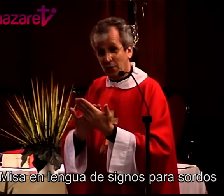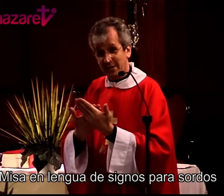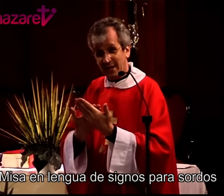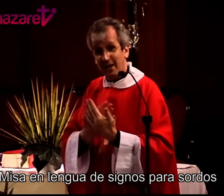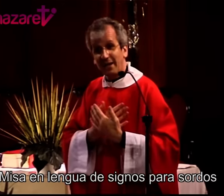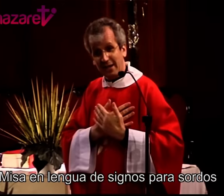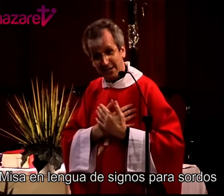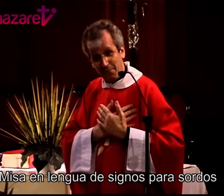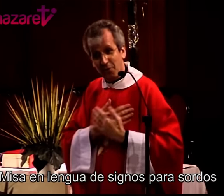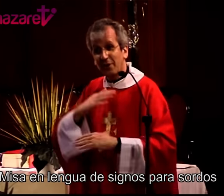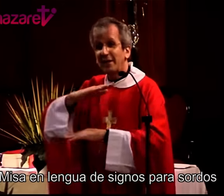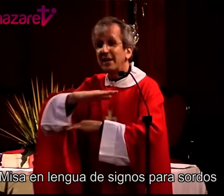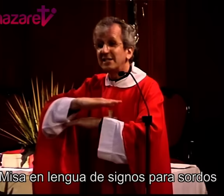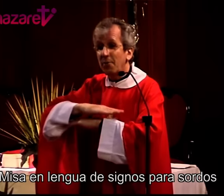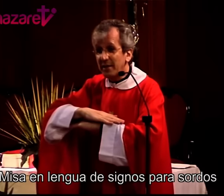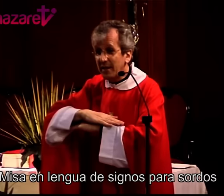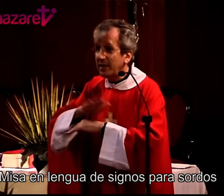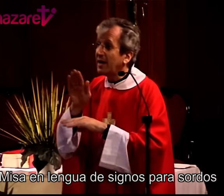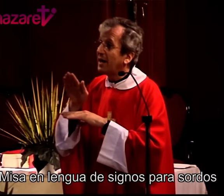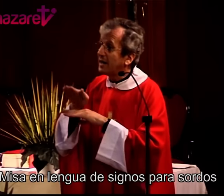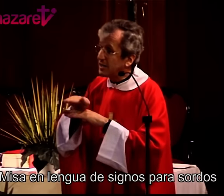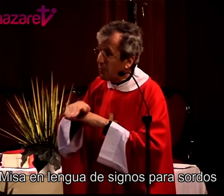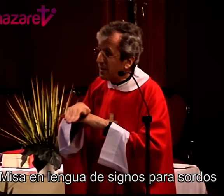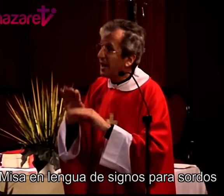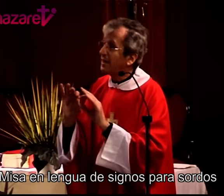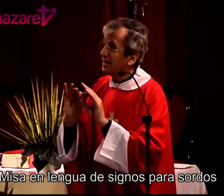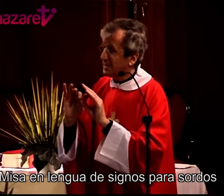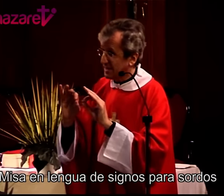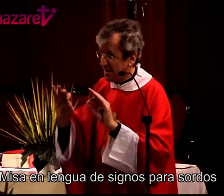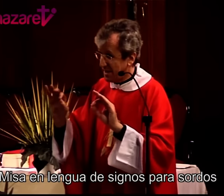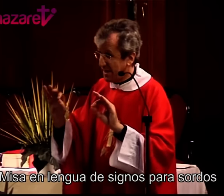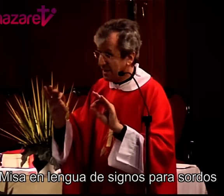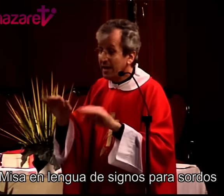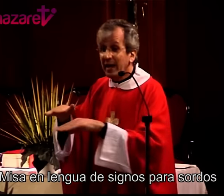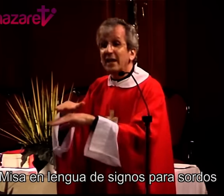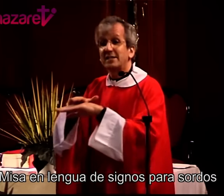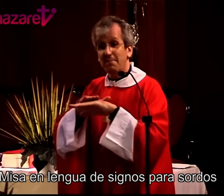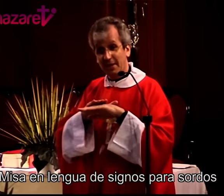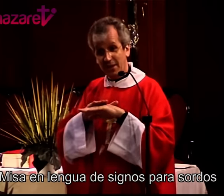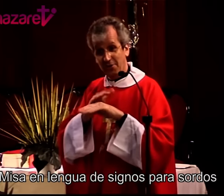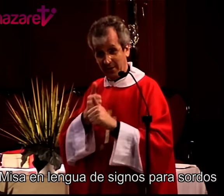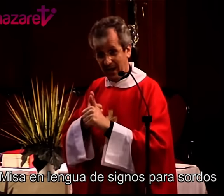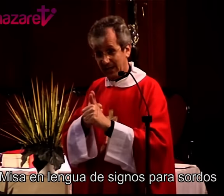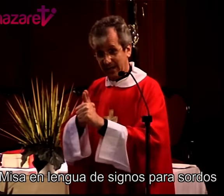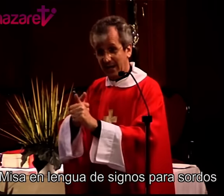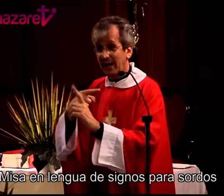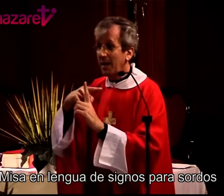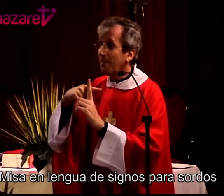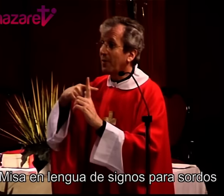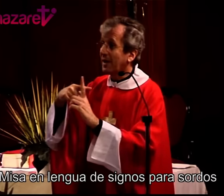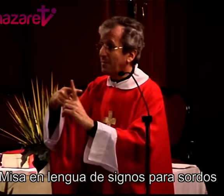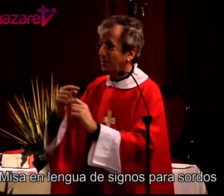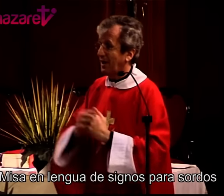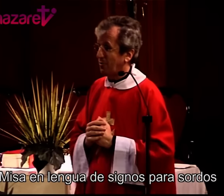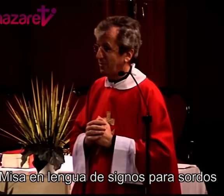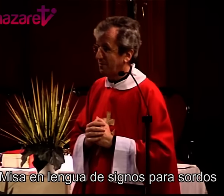y que muestra ese amor, esa obediencia, esa humildad, esa sencillez, esa invitación a seguirle